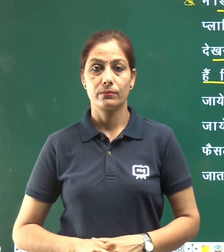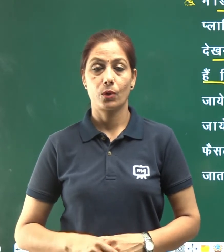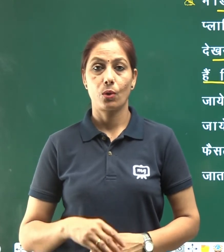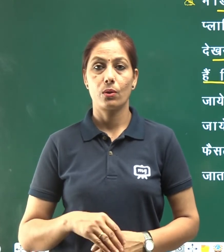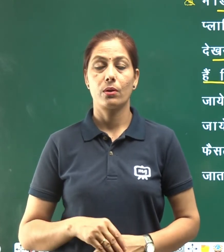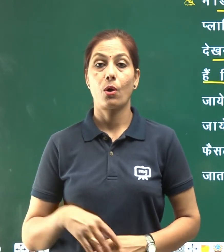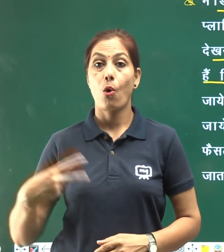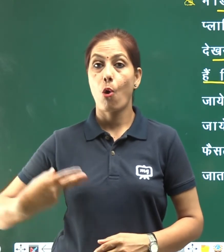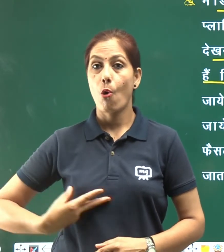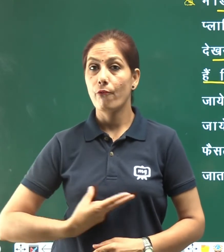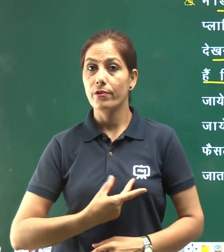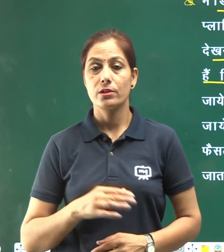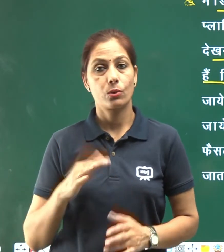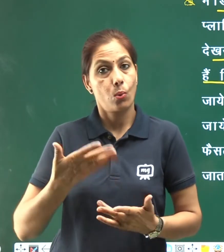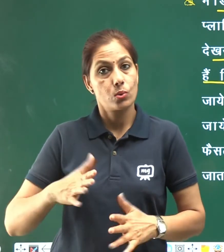ऑपरेशन तो हो जाएगा,